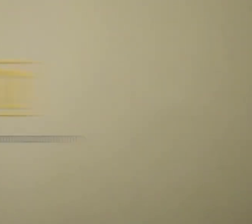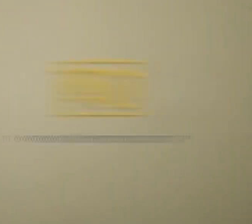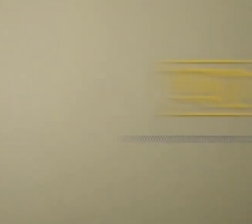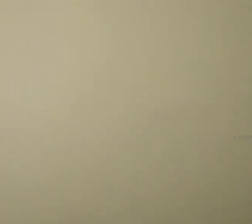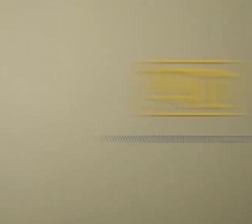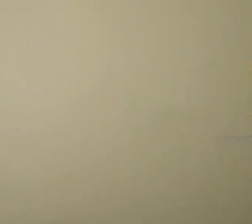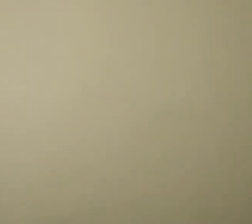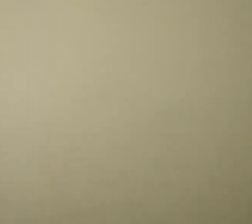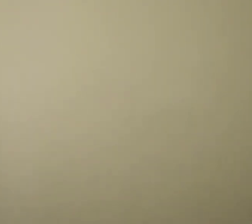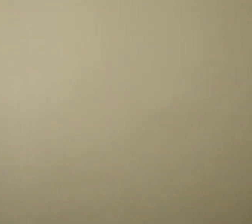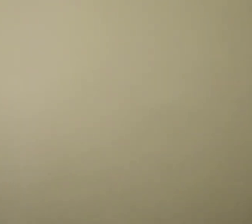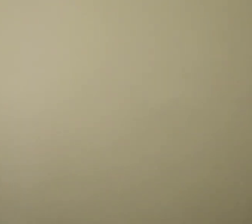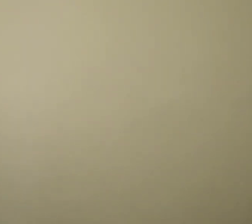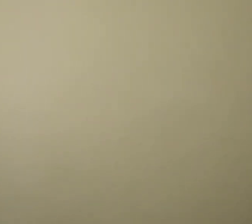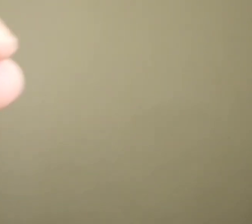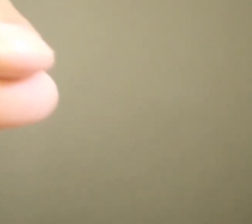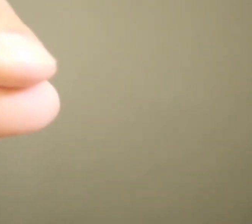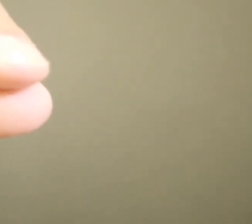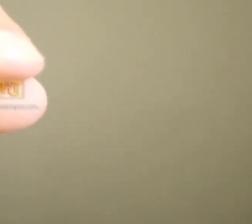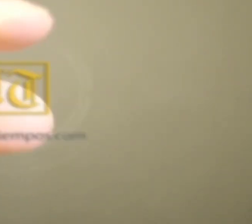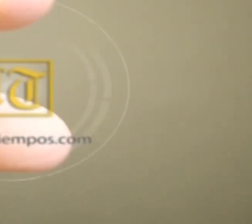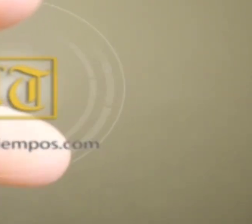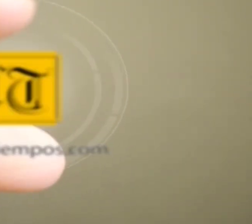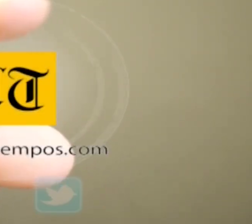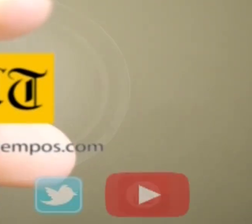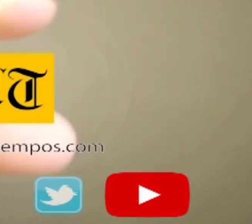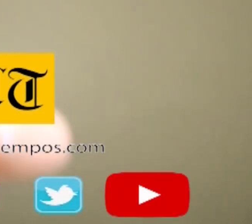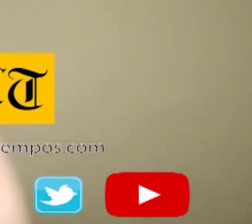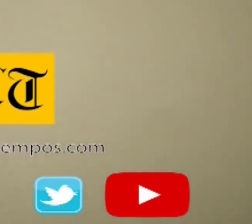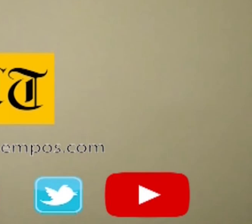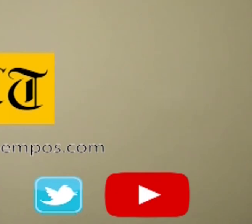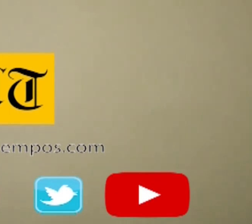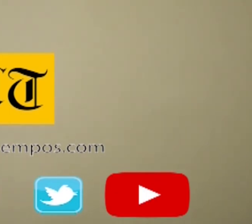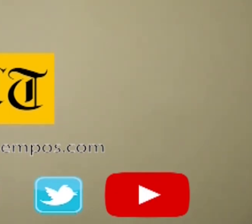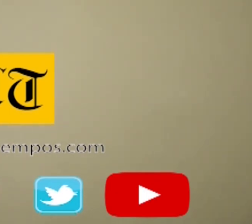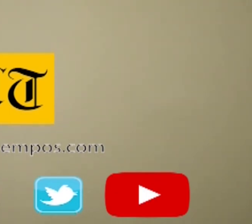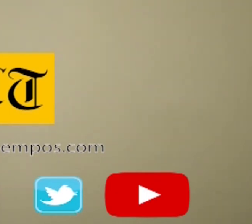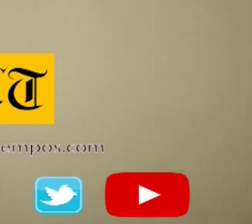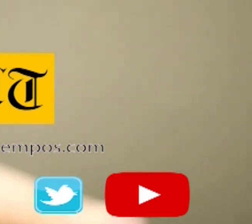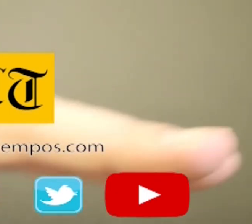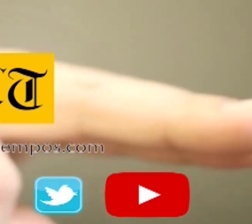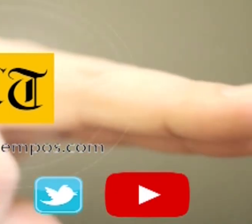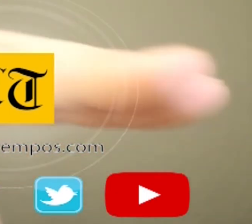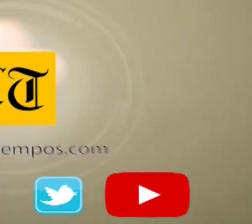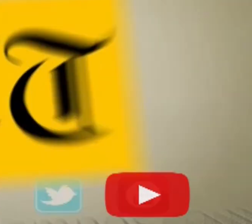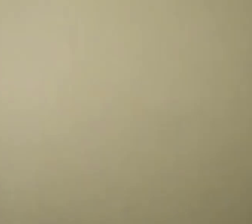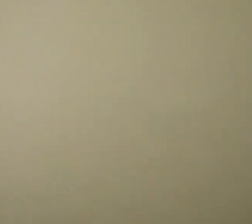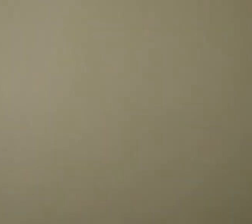Thank you.